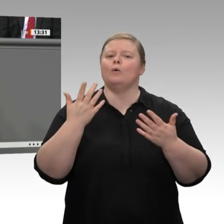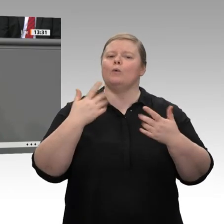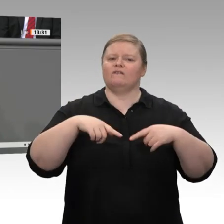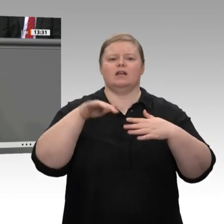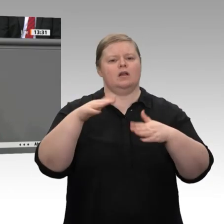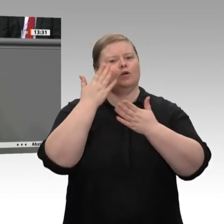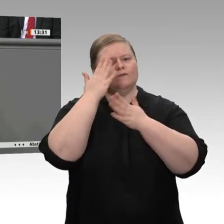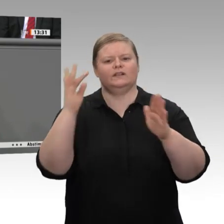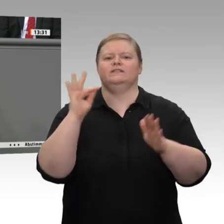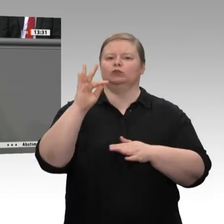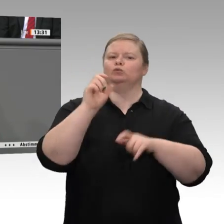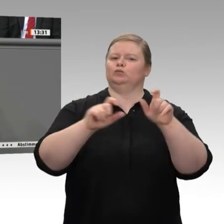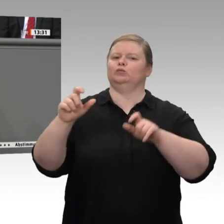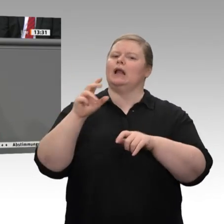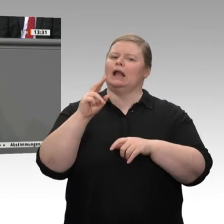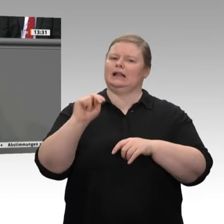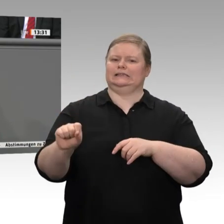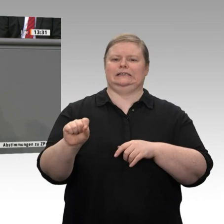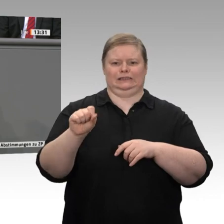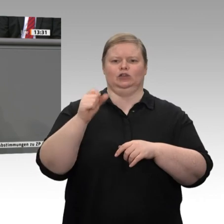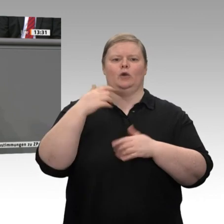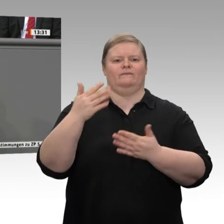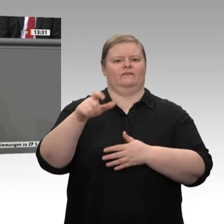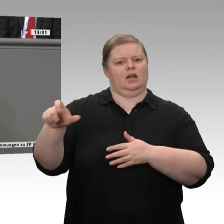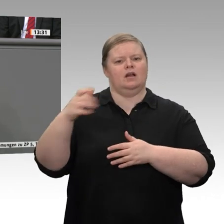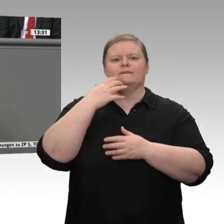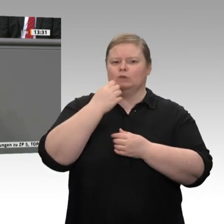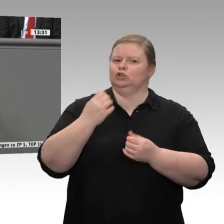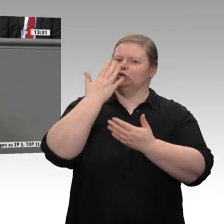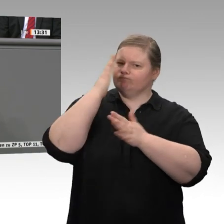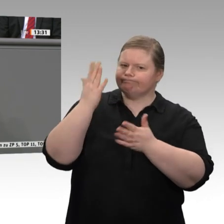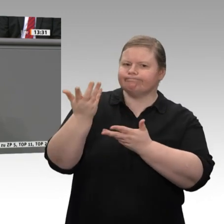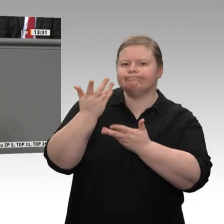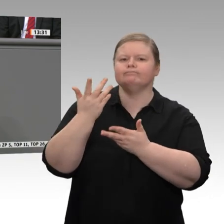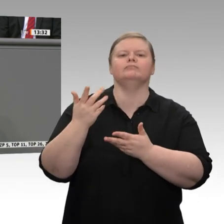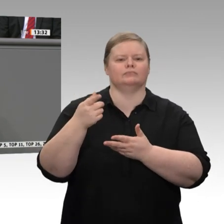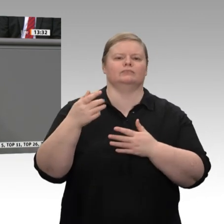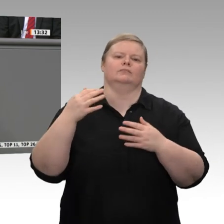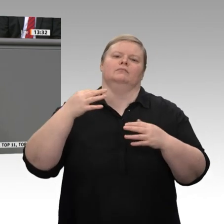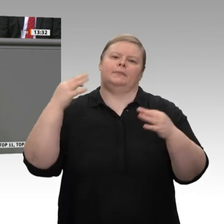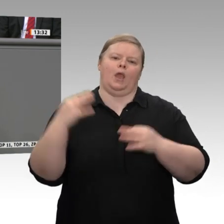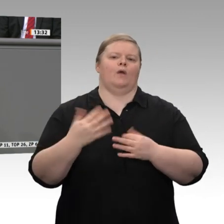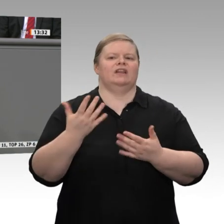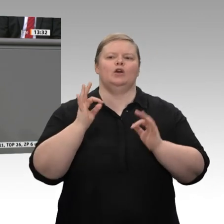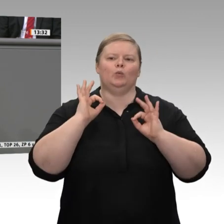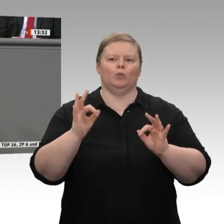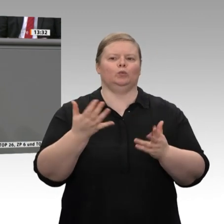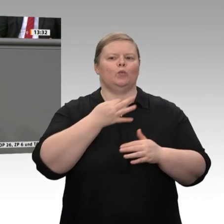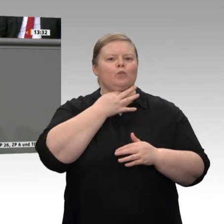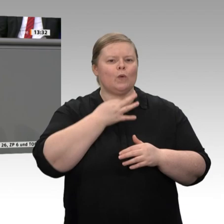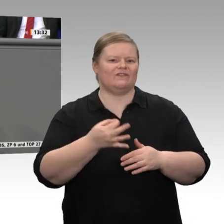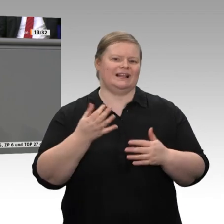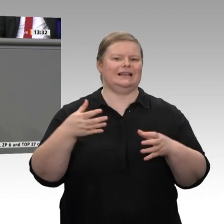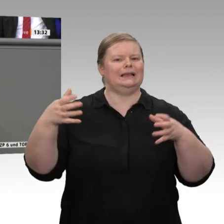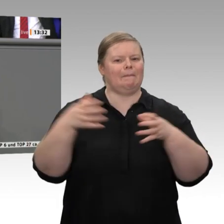ein gutes, ein notwendiges, ein gemeinsames Zeichen dieser Debatte, liebe Kolleginnen und Kollegen. Und es ist